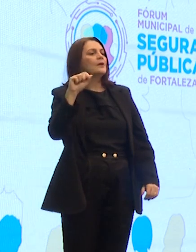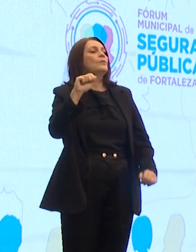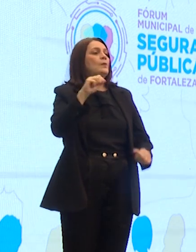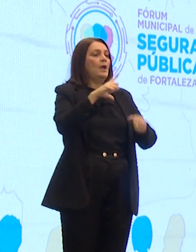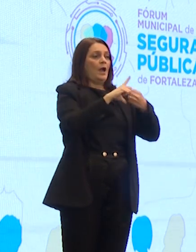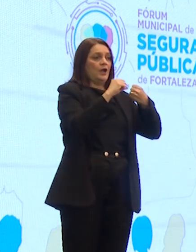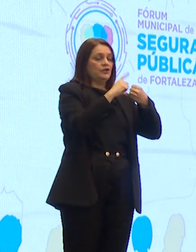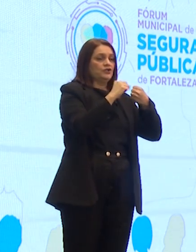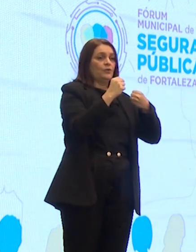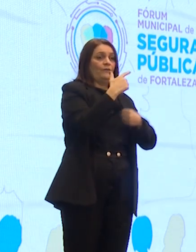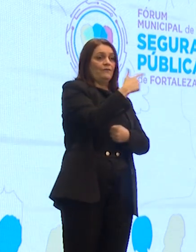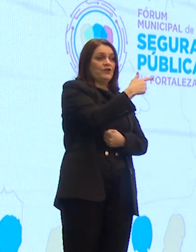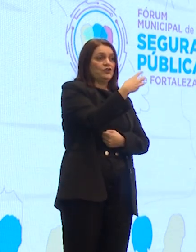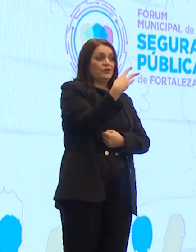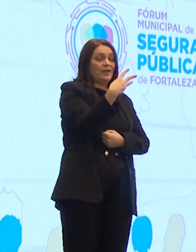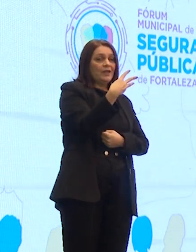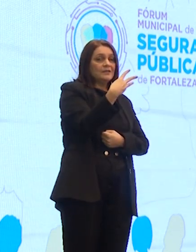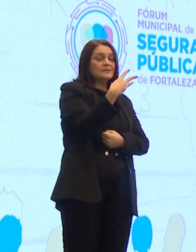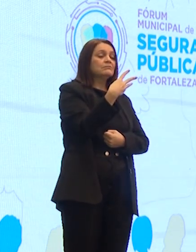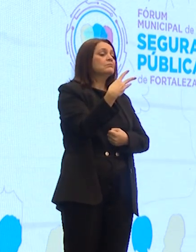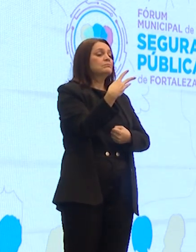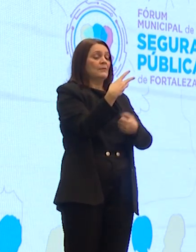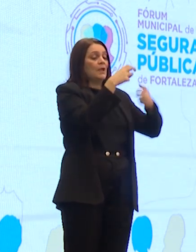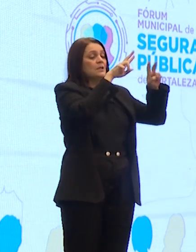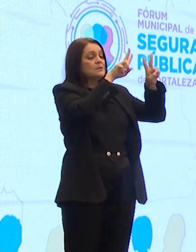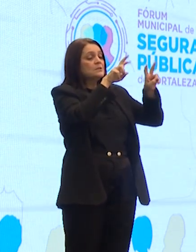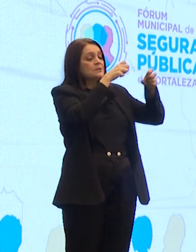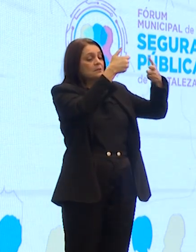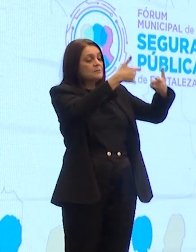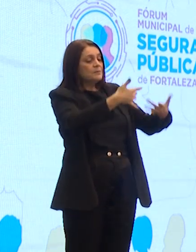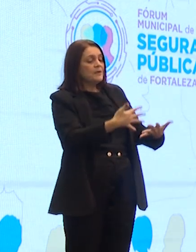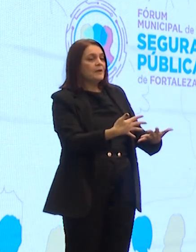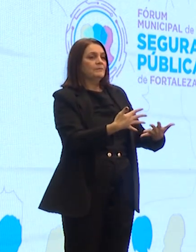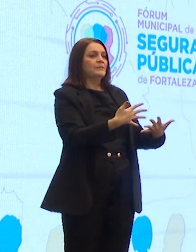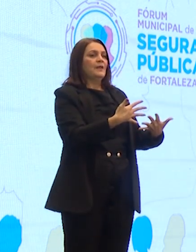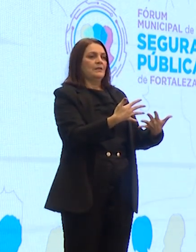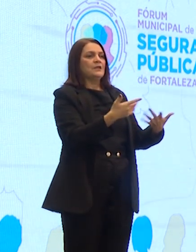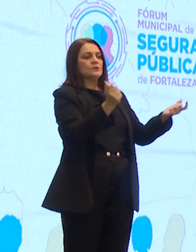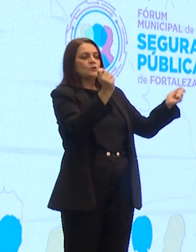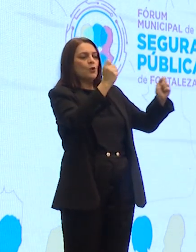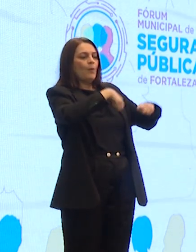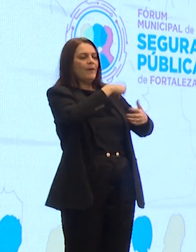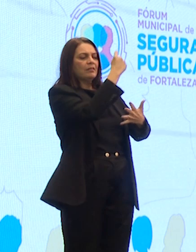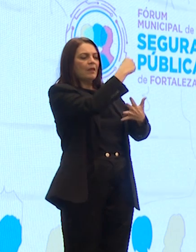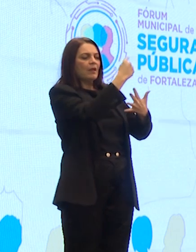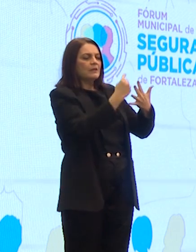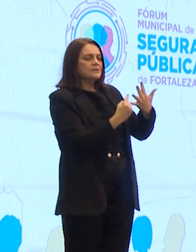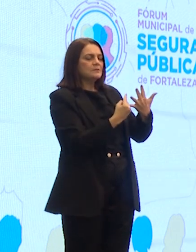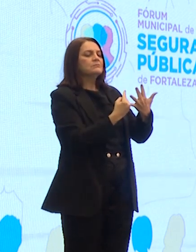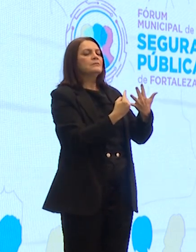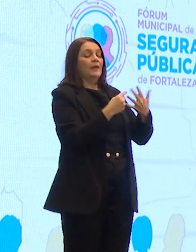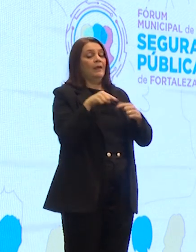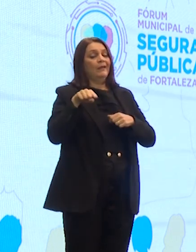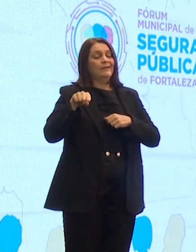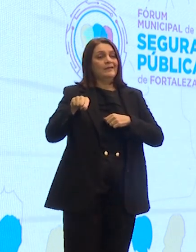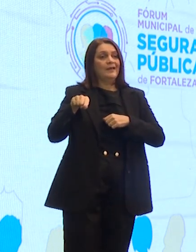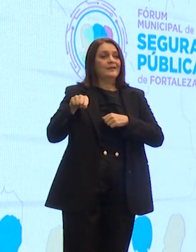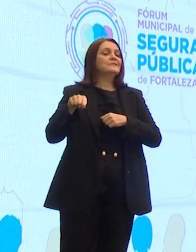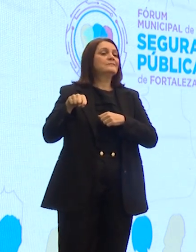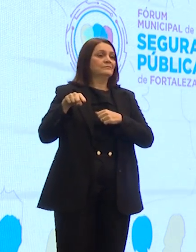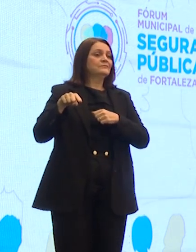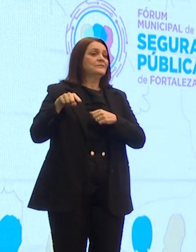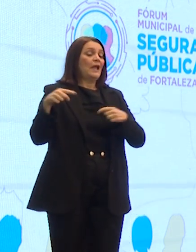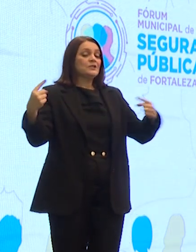Constituição. Artigo 23, tratando das competências comuns. O artigo 24, tratando das competências legislativas